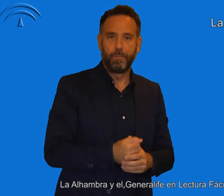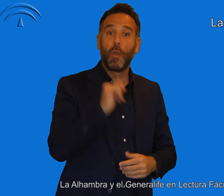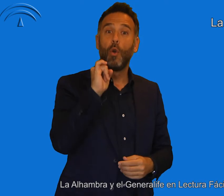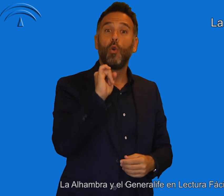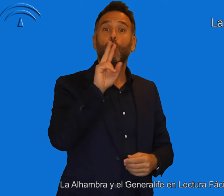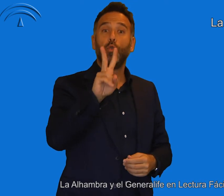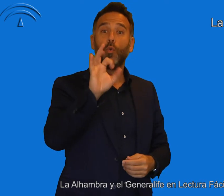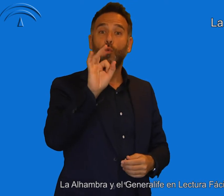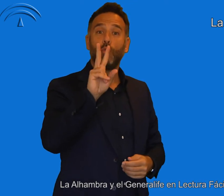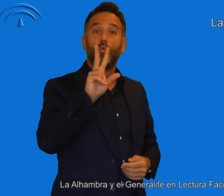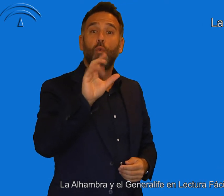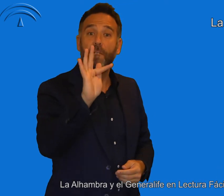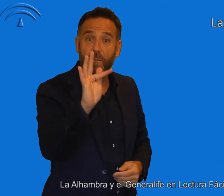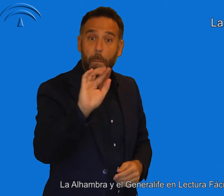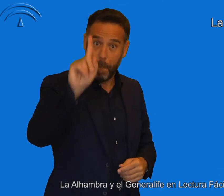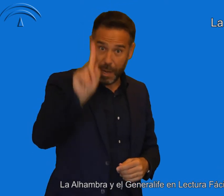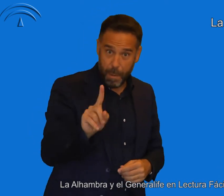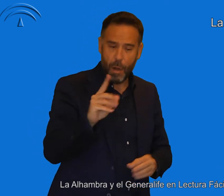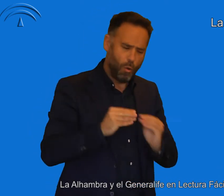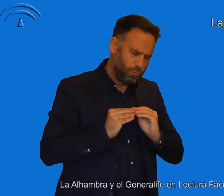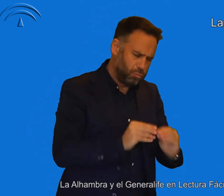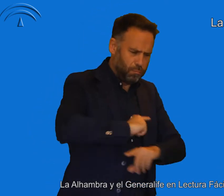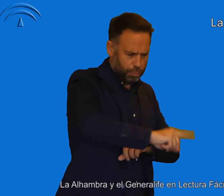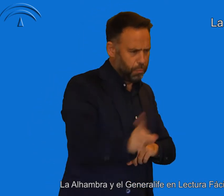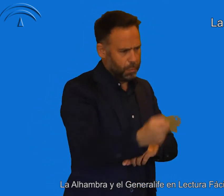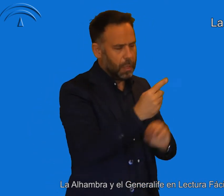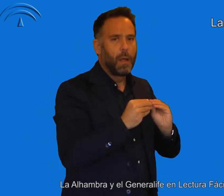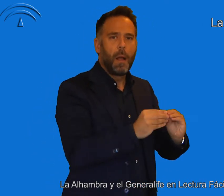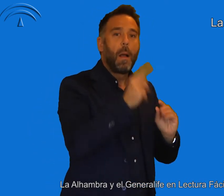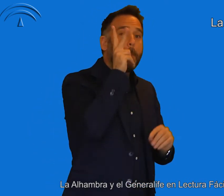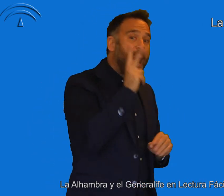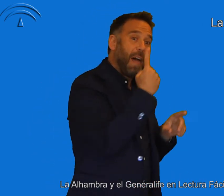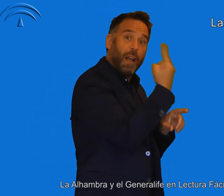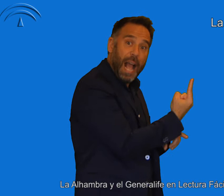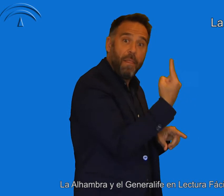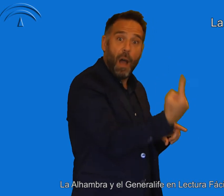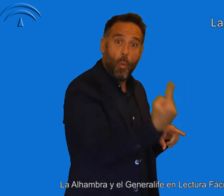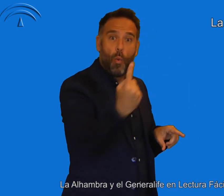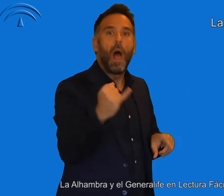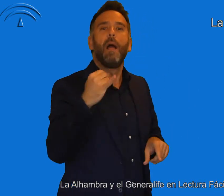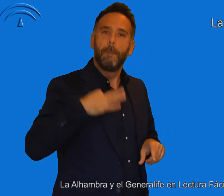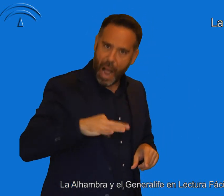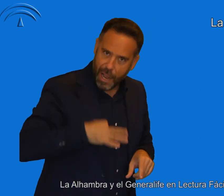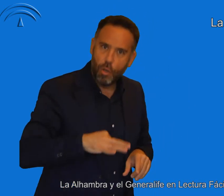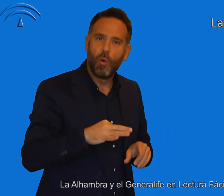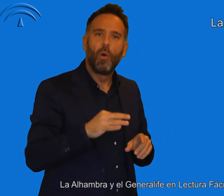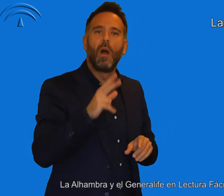Yusuf I hizo los baños para su palacio de Comares. Cada palacio de la Alhambra disponía de su propio